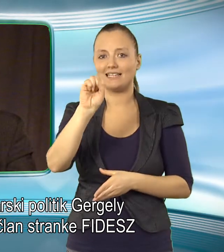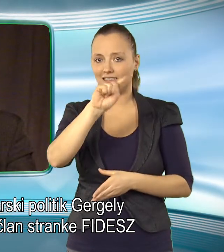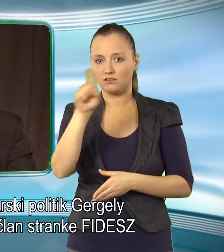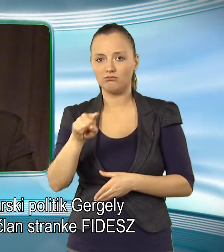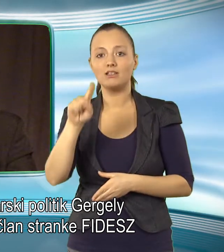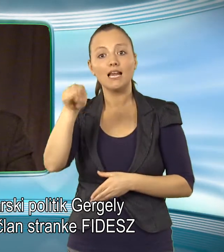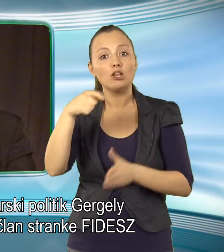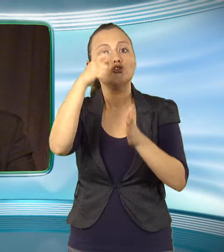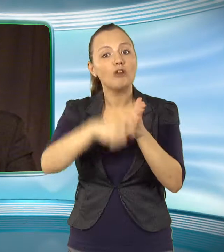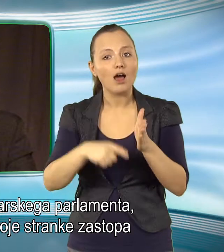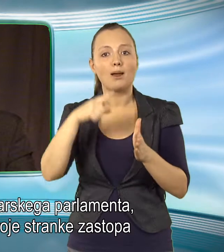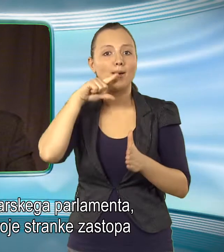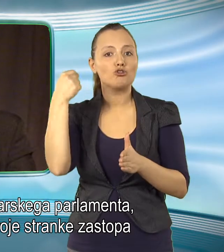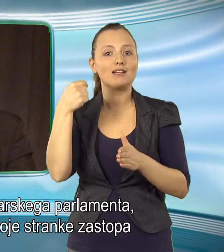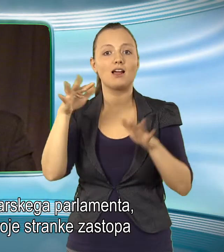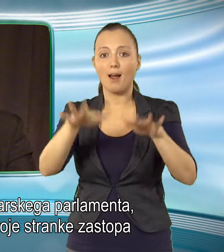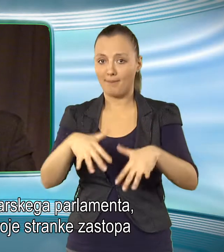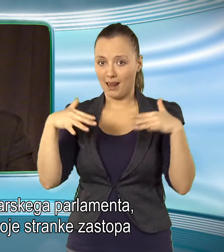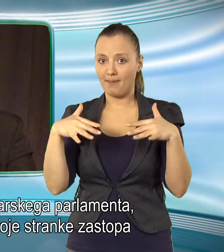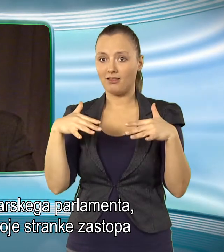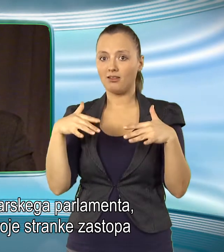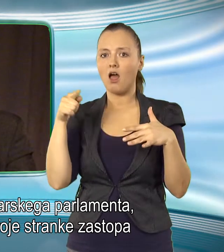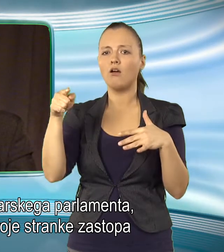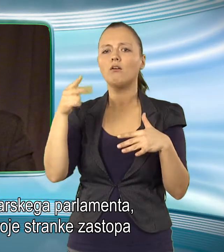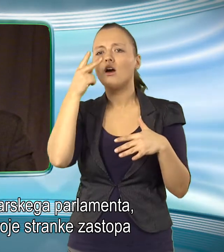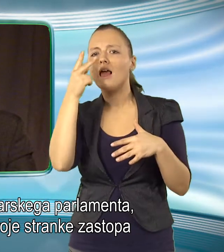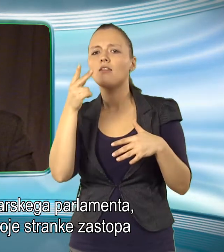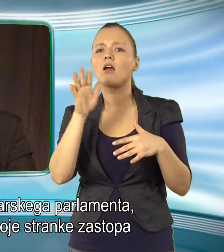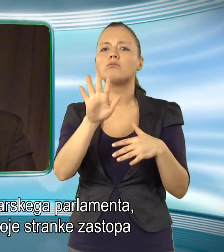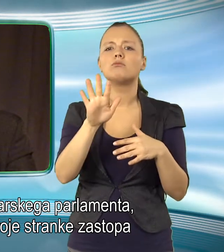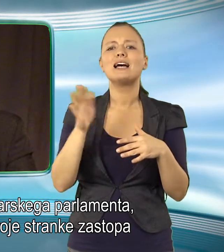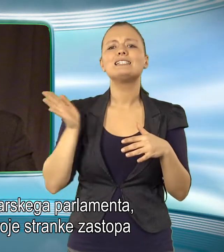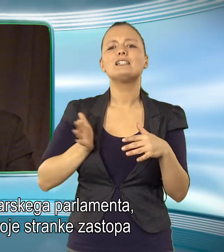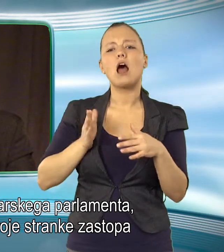poleg svoje stranke zastopa tudi interese gluhe skupnosti.